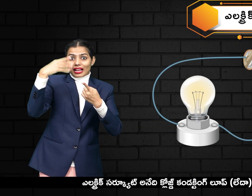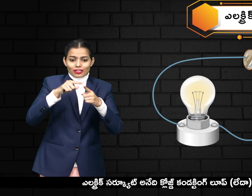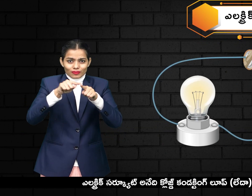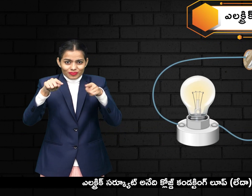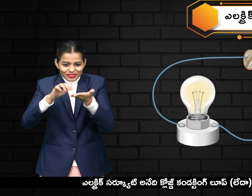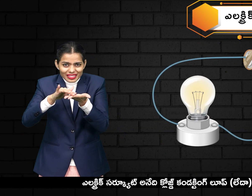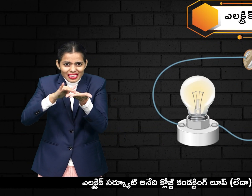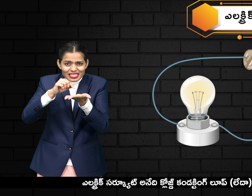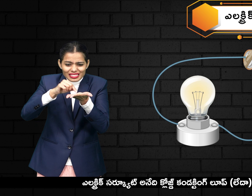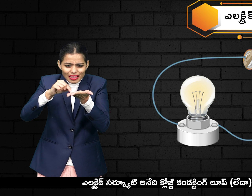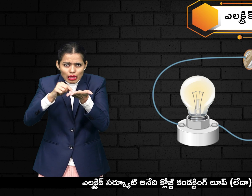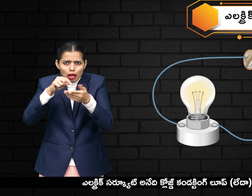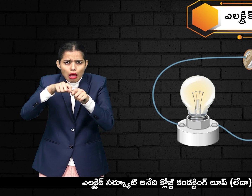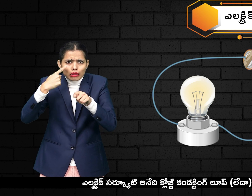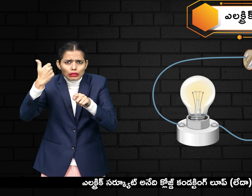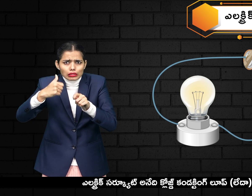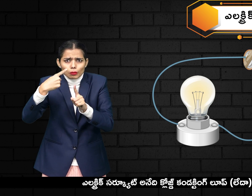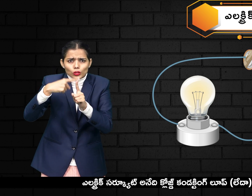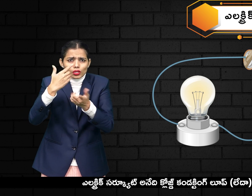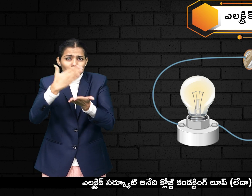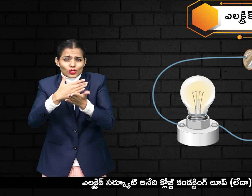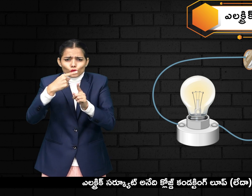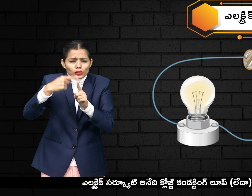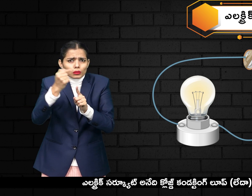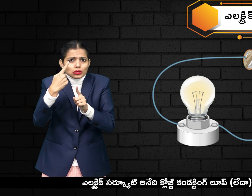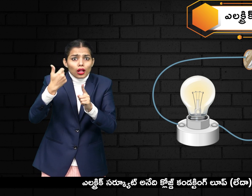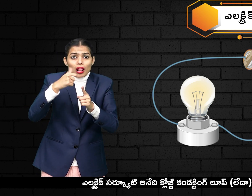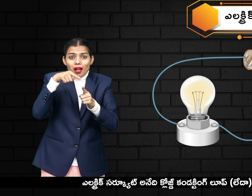ఎలక్ట్రిక్ సర్క్యూట్ అనేది క్లోజ్డ్ కండక్టింగ్ లూప్ లేదా మార్గం.